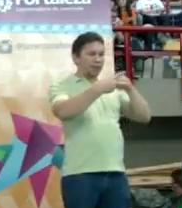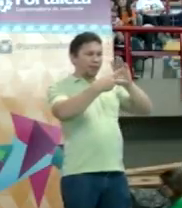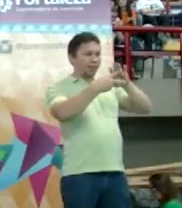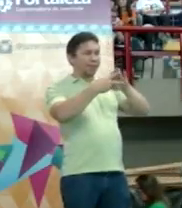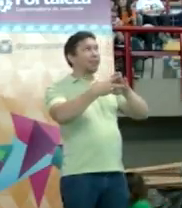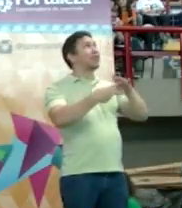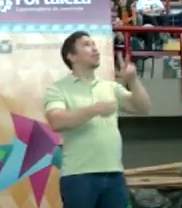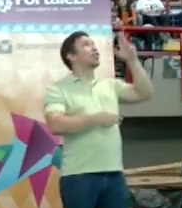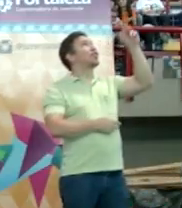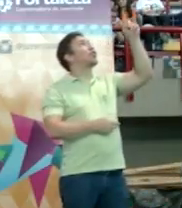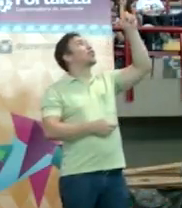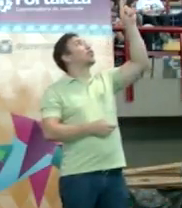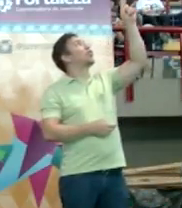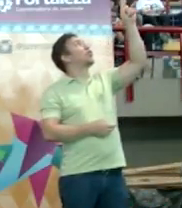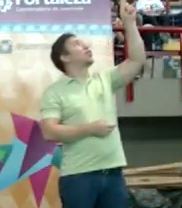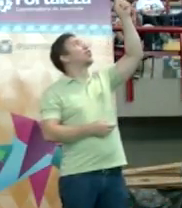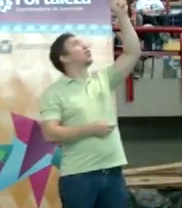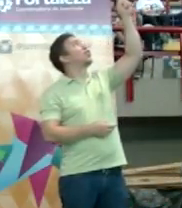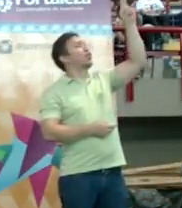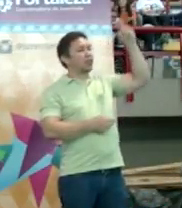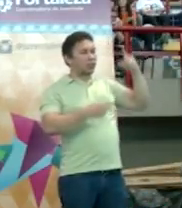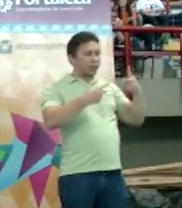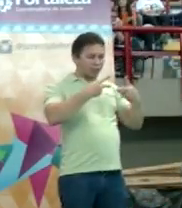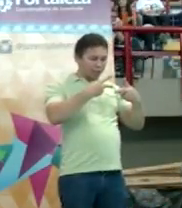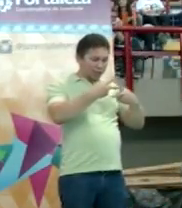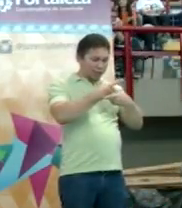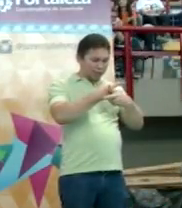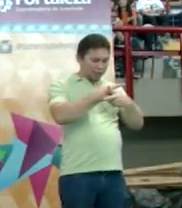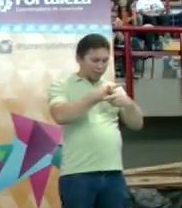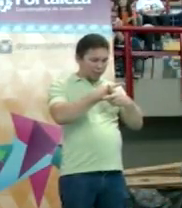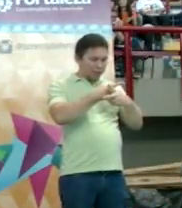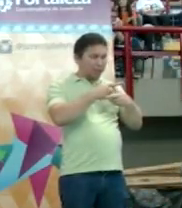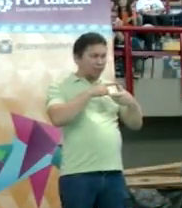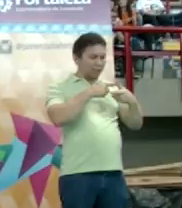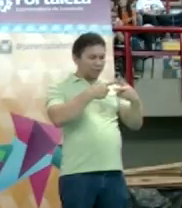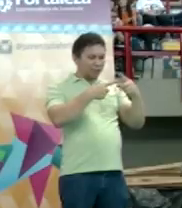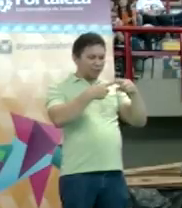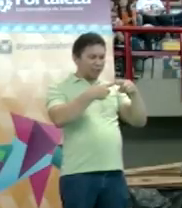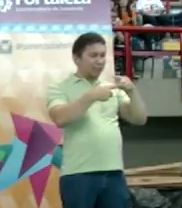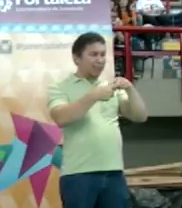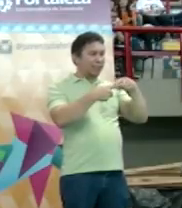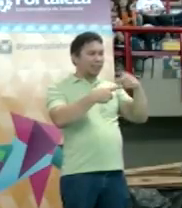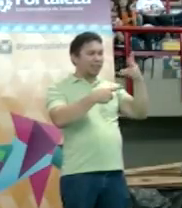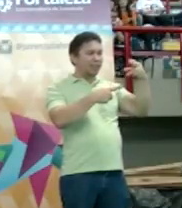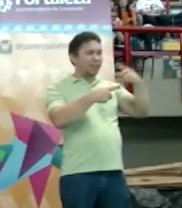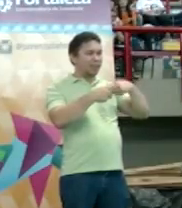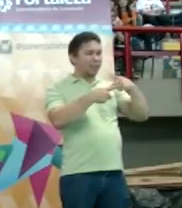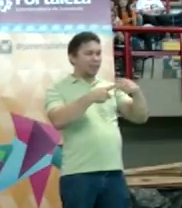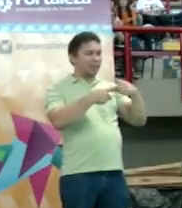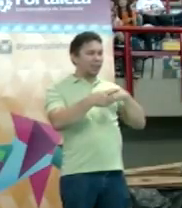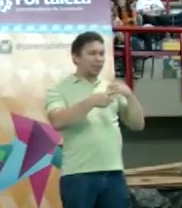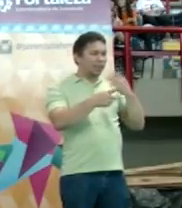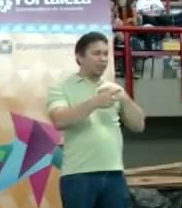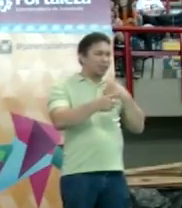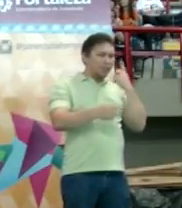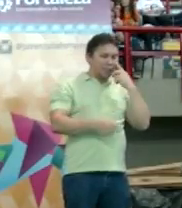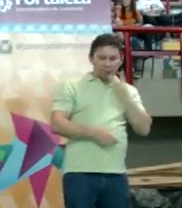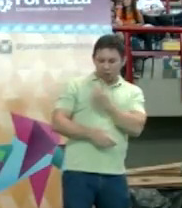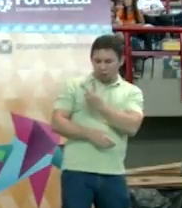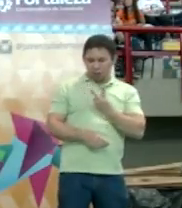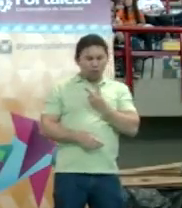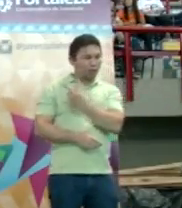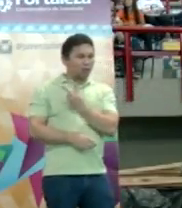não é contado em um dos triângulos e também no outro triângulo. Cada lado é ou não é sempre compartilhado por